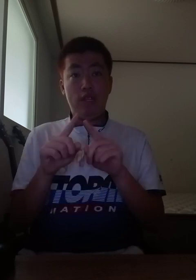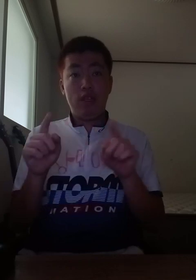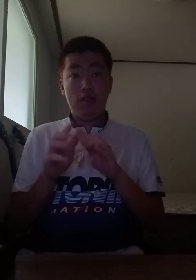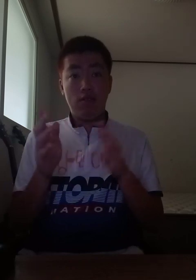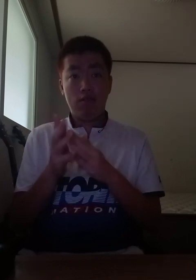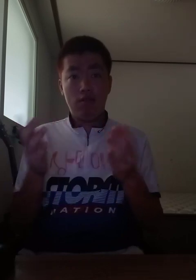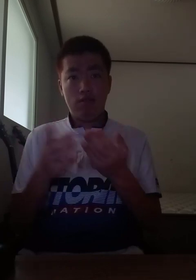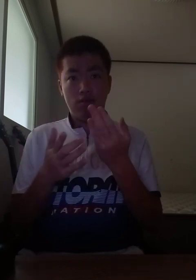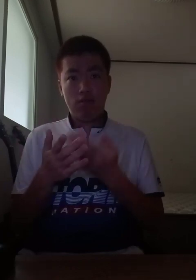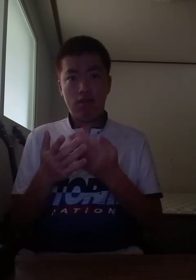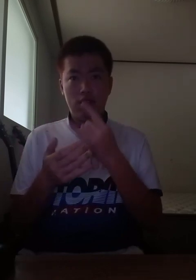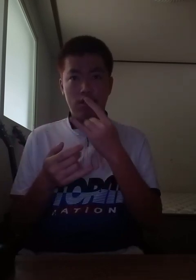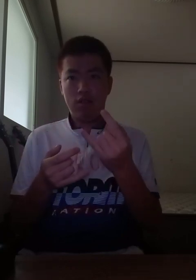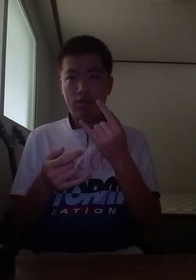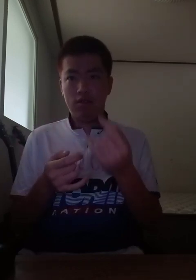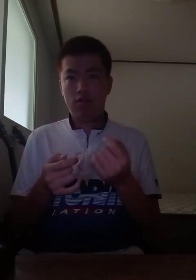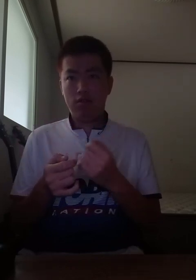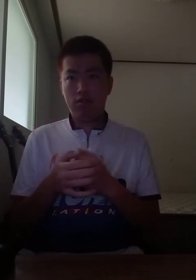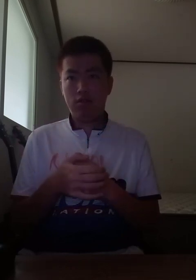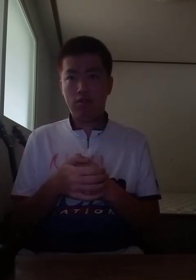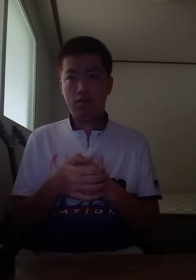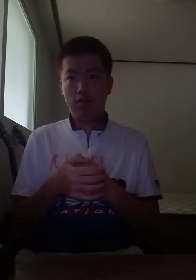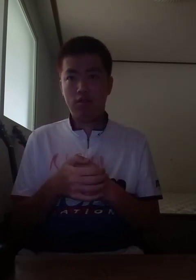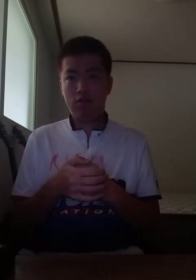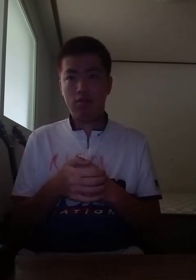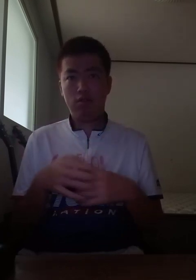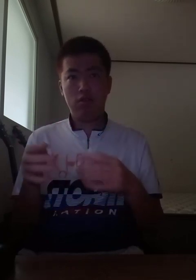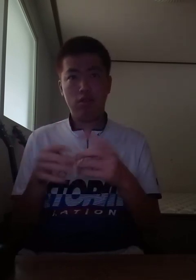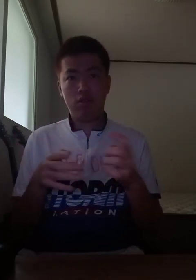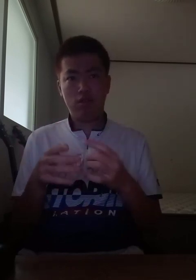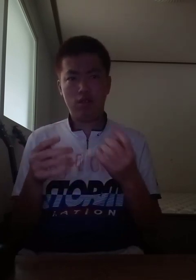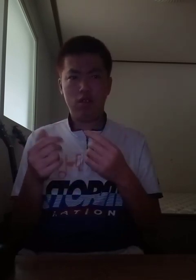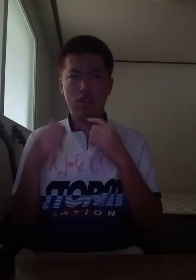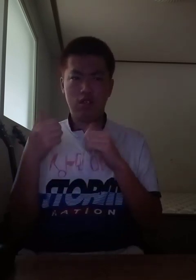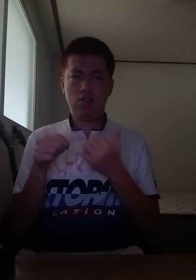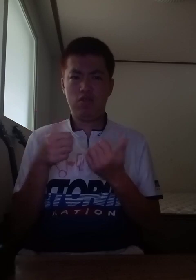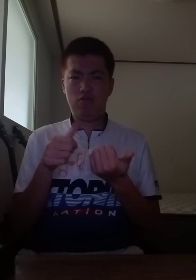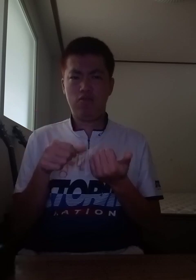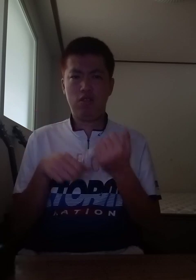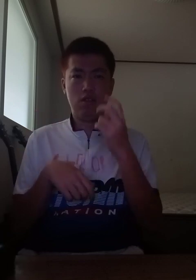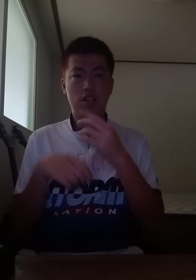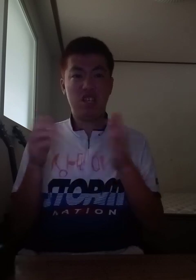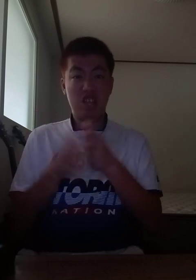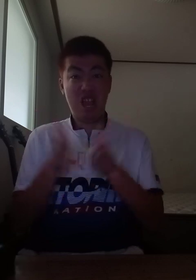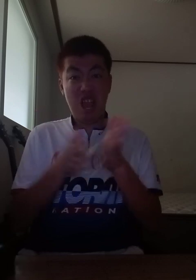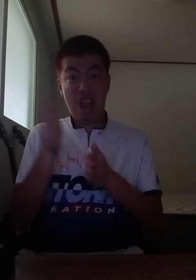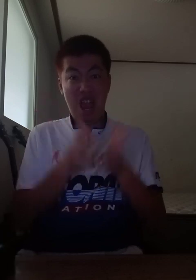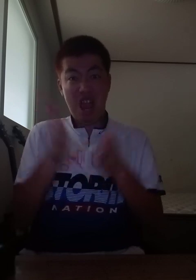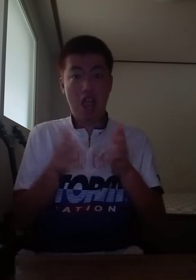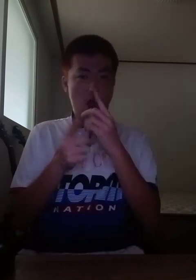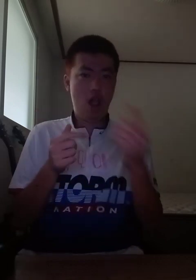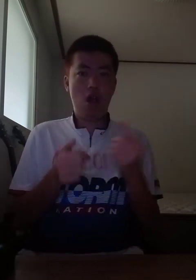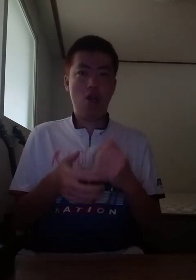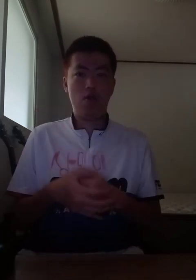다른 우선 도로도 비슷합니다. 저기로 다니면 치여 죽을 것 같은데 빨리 달리면 좀 무섭긴 하죠. 조금